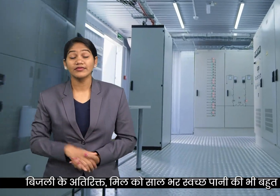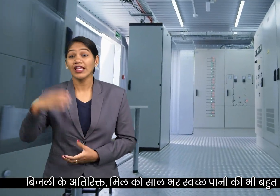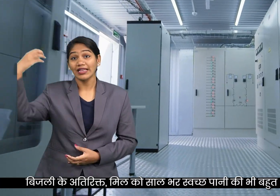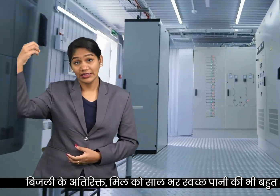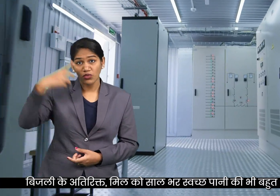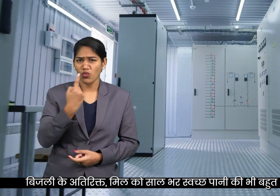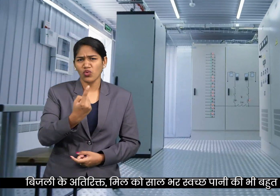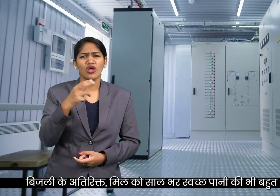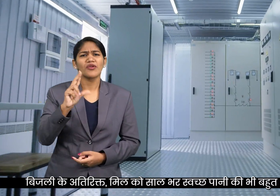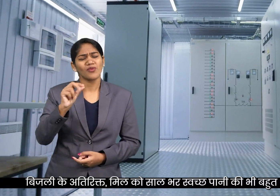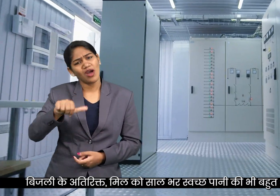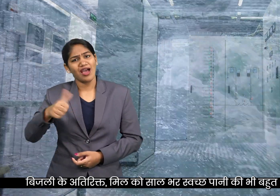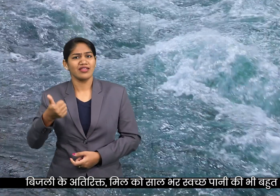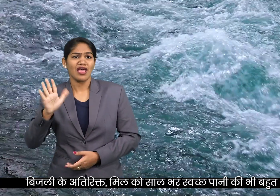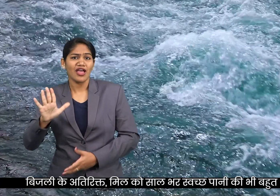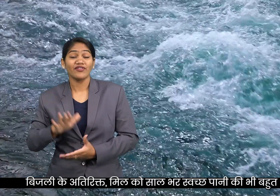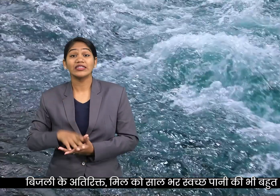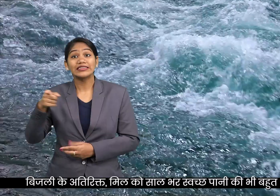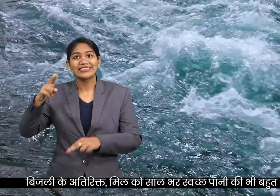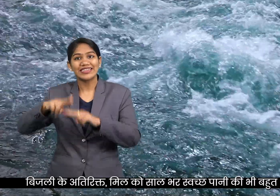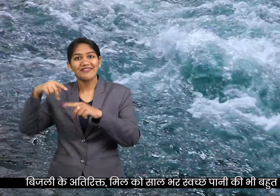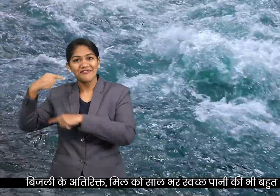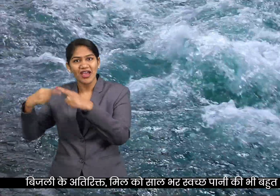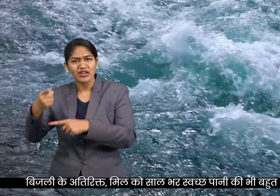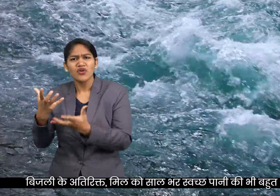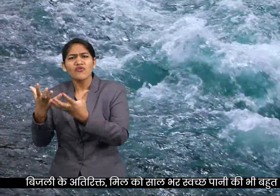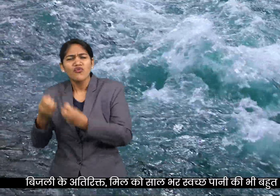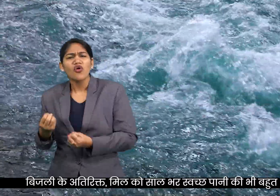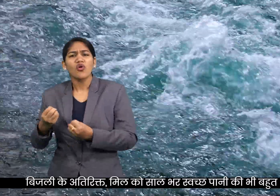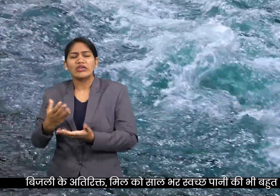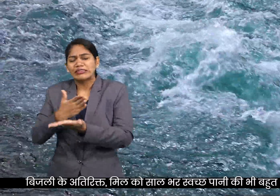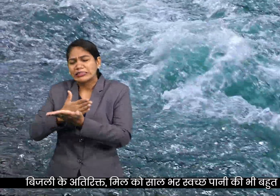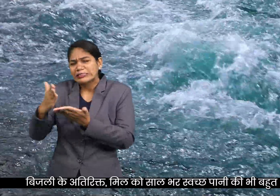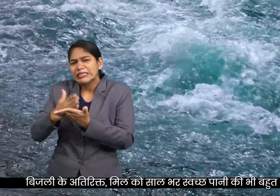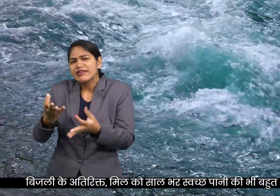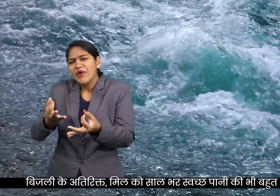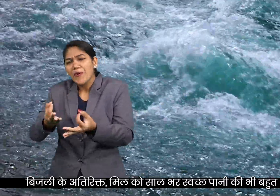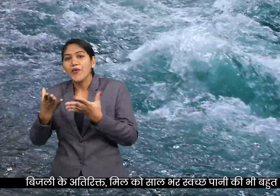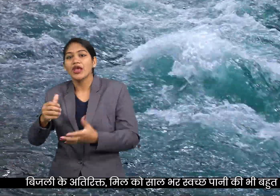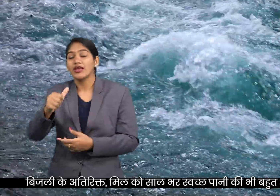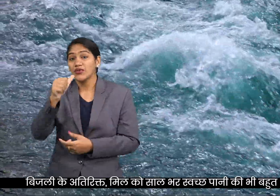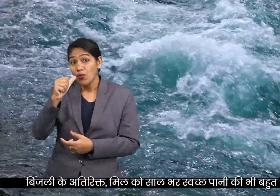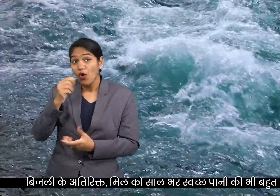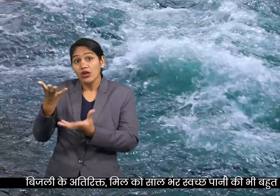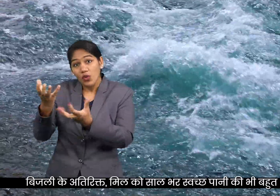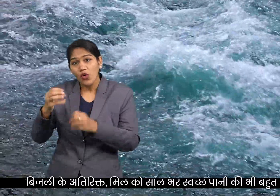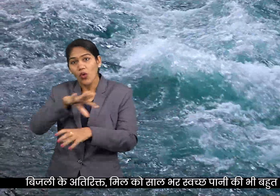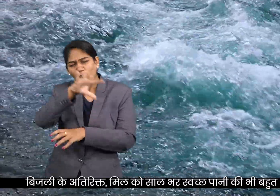बिजली के अतिरिक्त मिल को साल भर स्वच्छ पानी की भी बहुत आवश्यकता होती है।